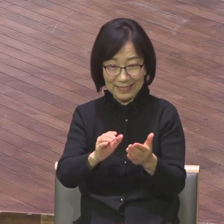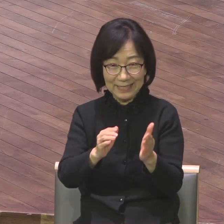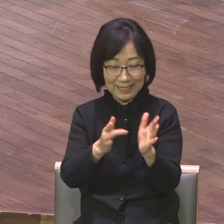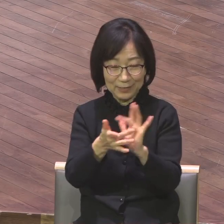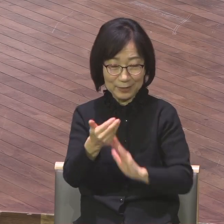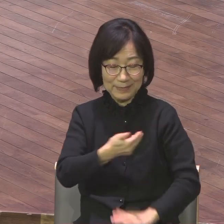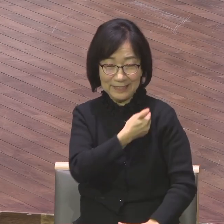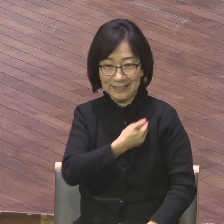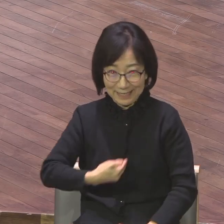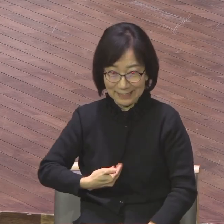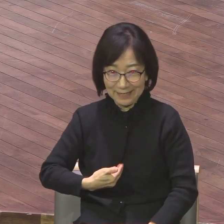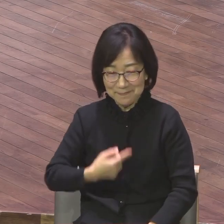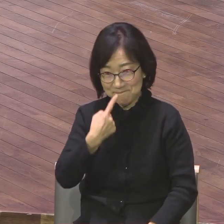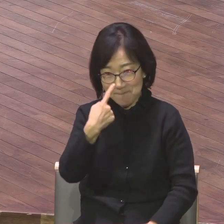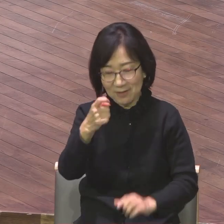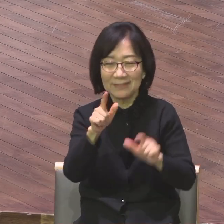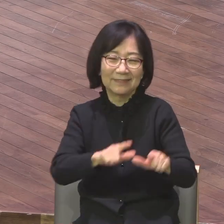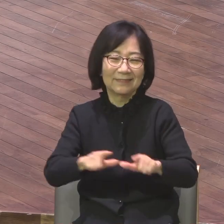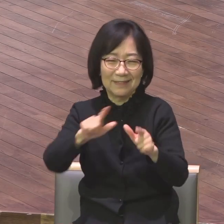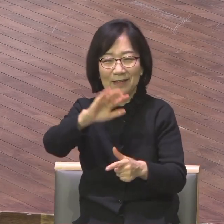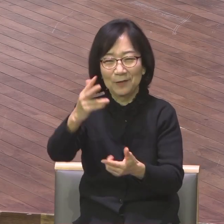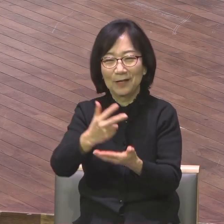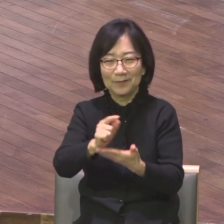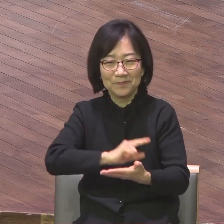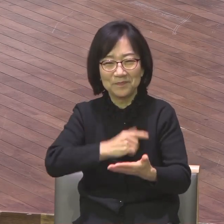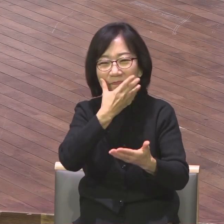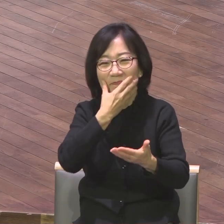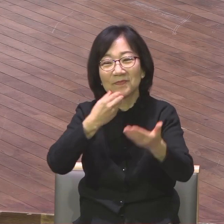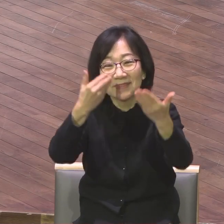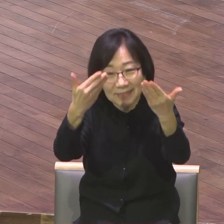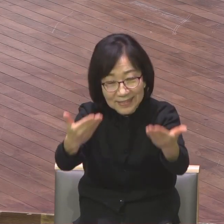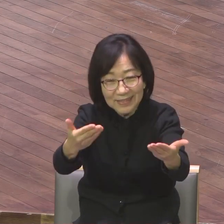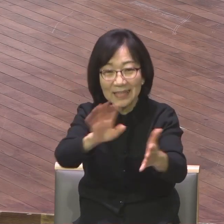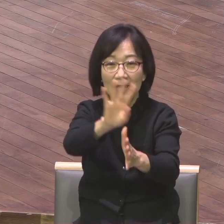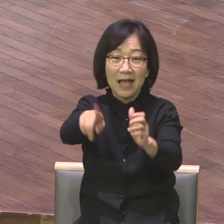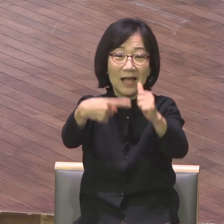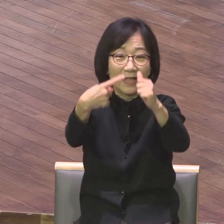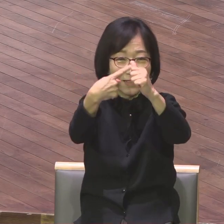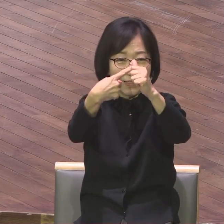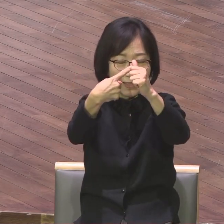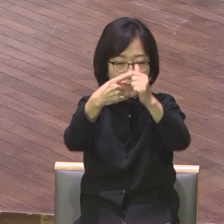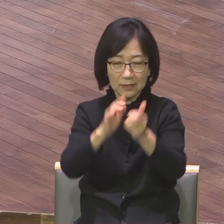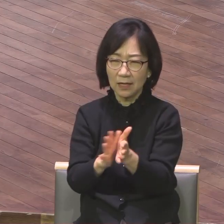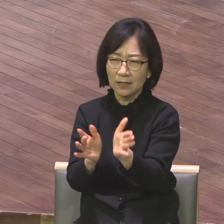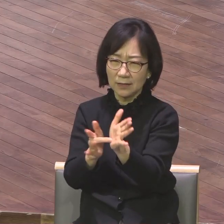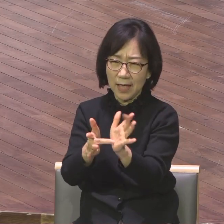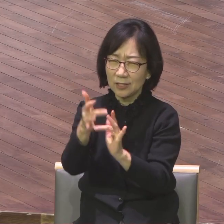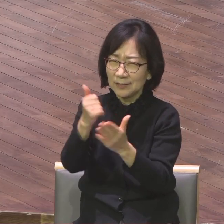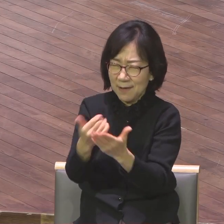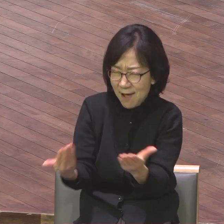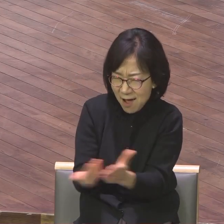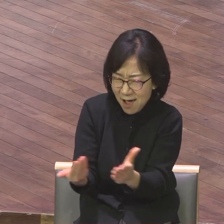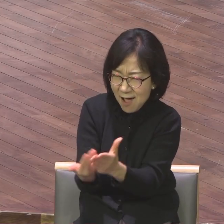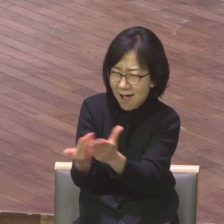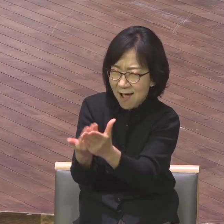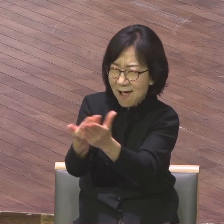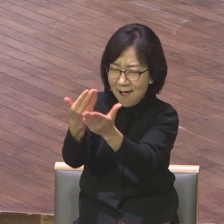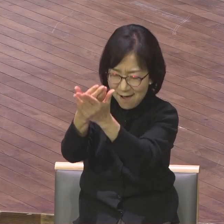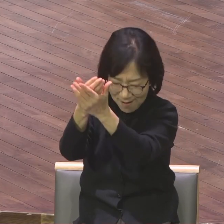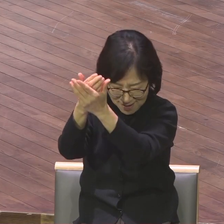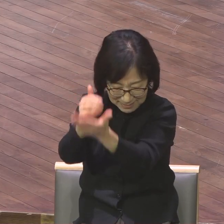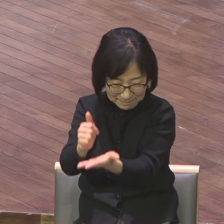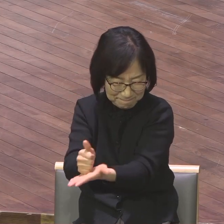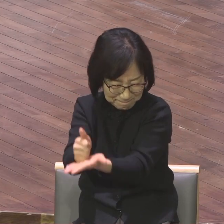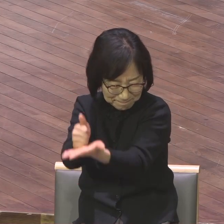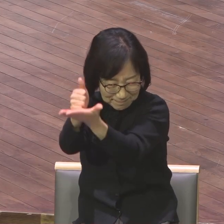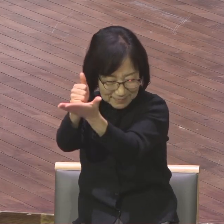멋지게 서시기를 주님으로 축복합니다. 그럼 첫째로 예수님을 흥하게 하는 기쁨 체험입니다. 22절 봅니다.